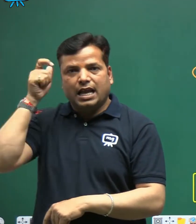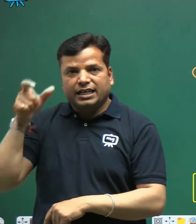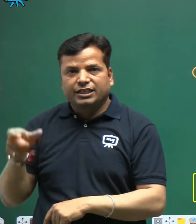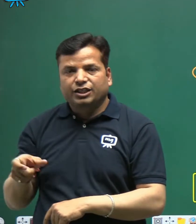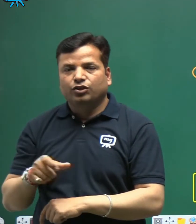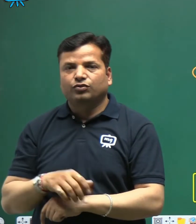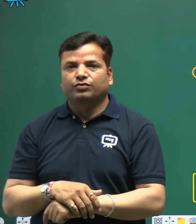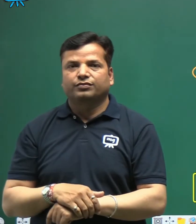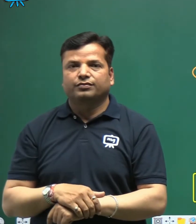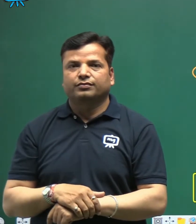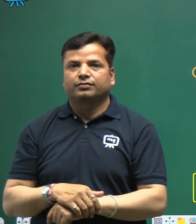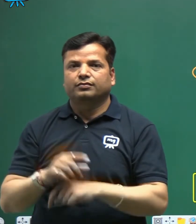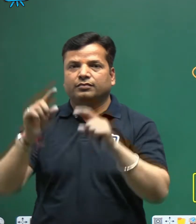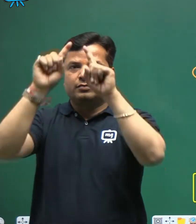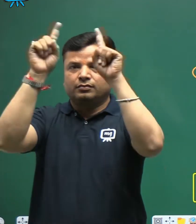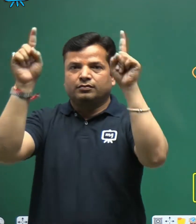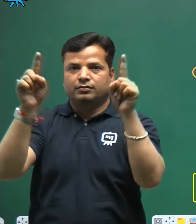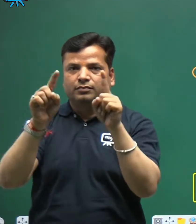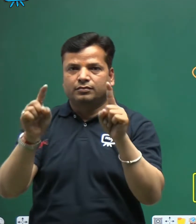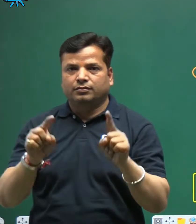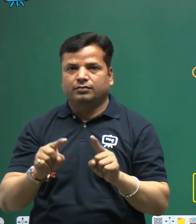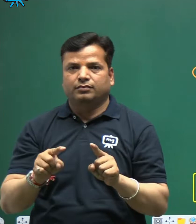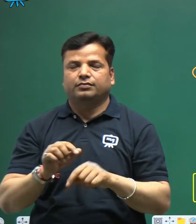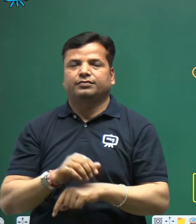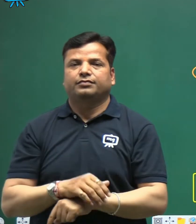statue, प्रतिमा,